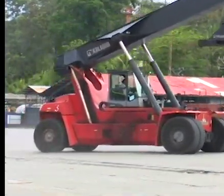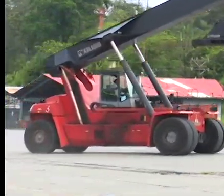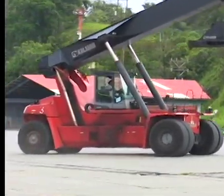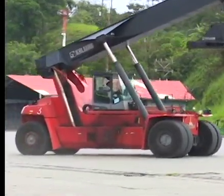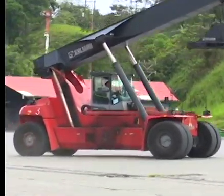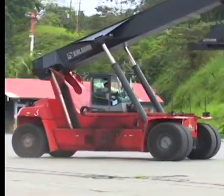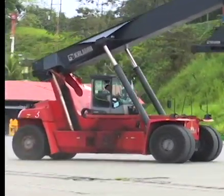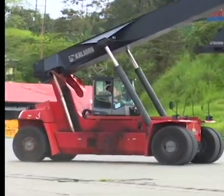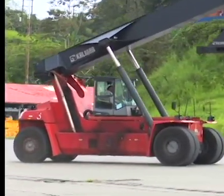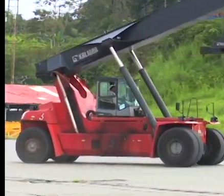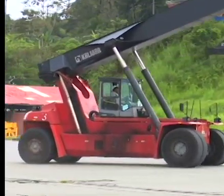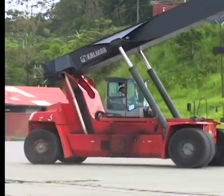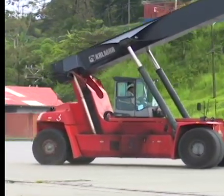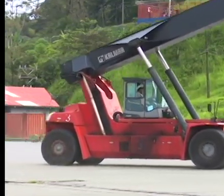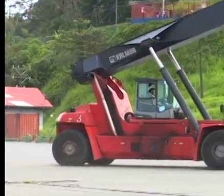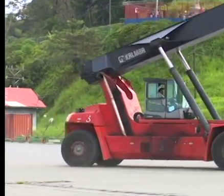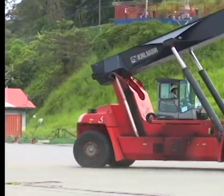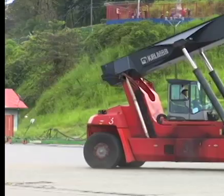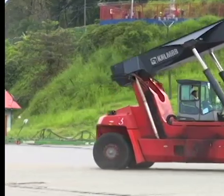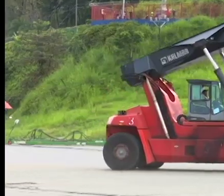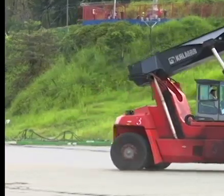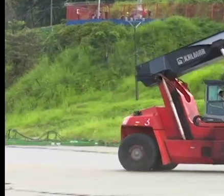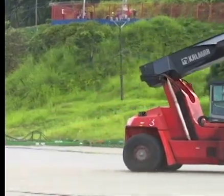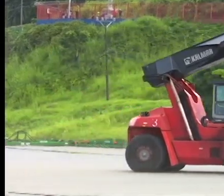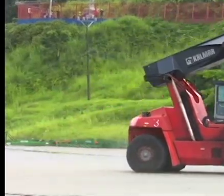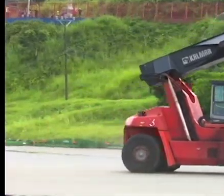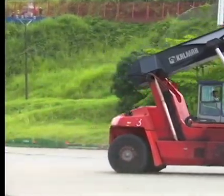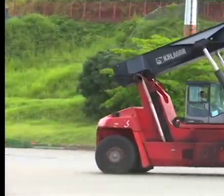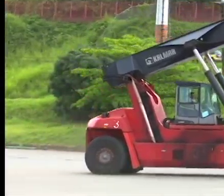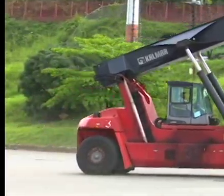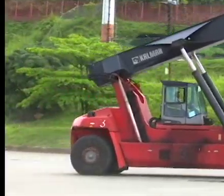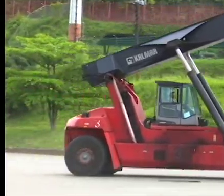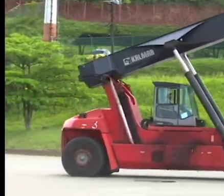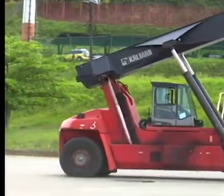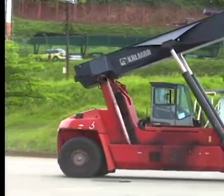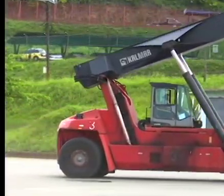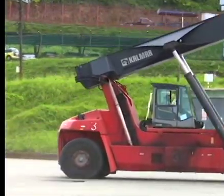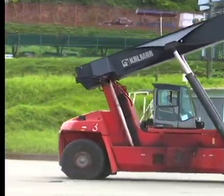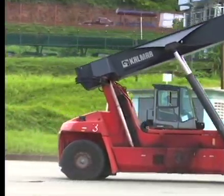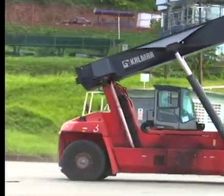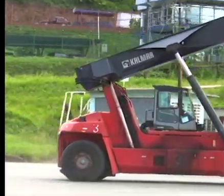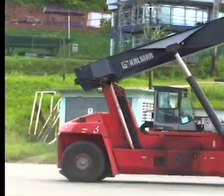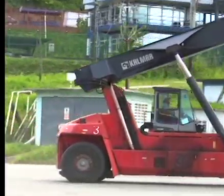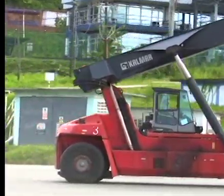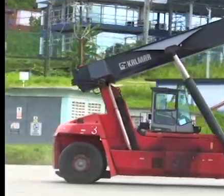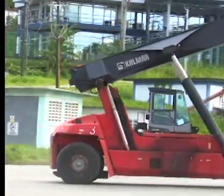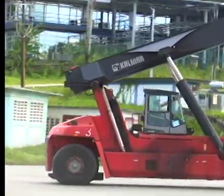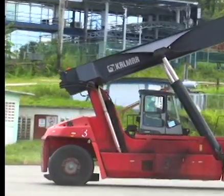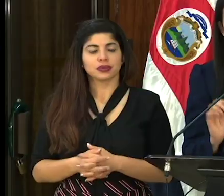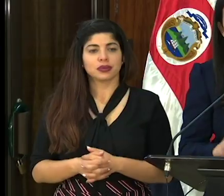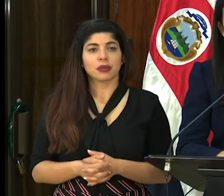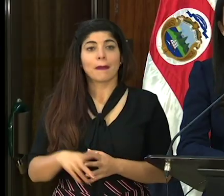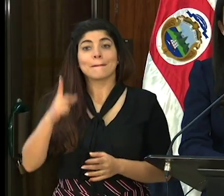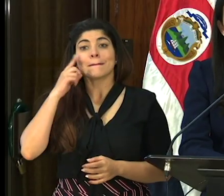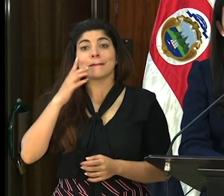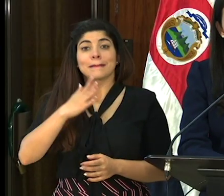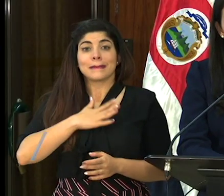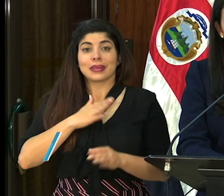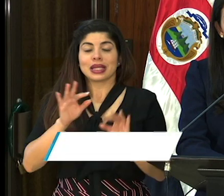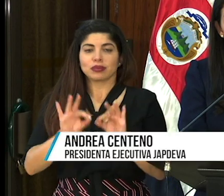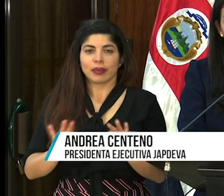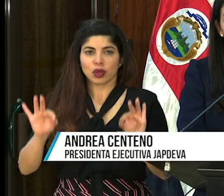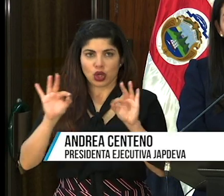y el fortalecimiento de su rol como articuladora de desarrollo en el Caribe serán parte fundamental de sus labores. Para mí es una